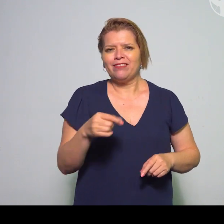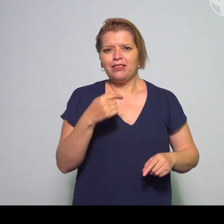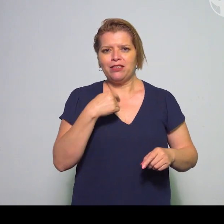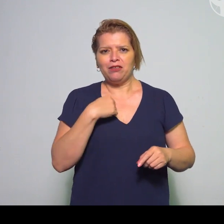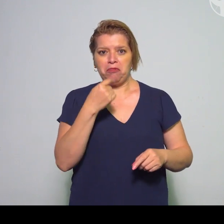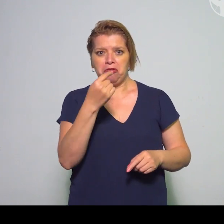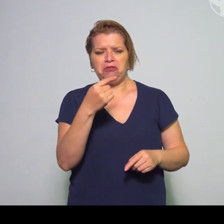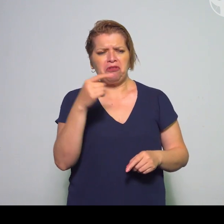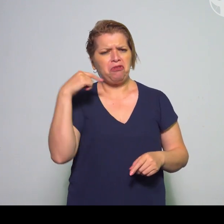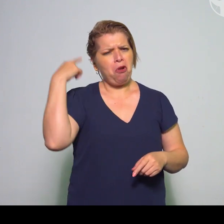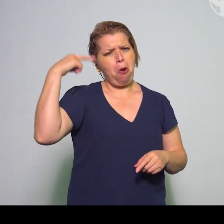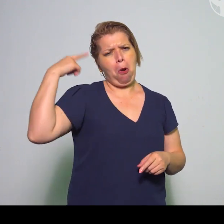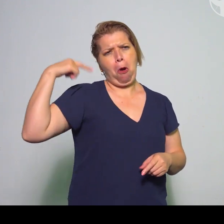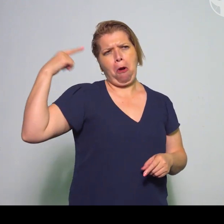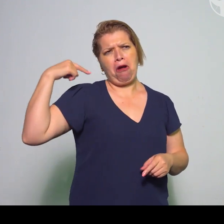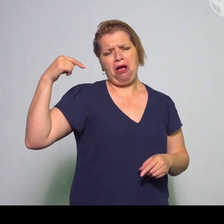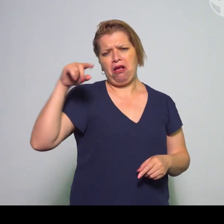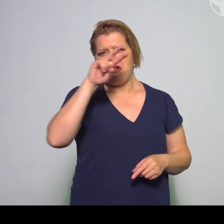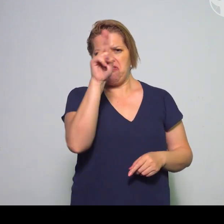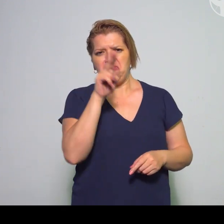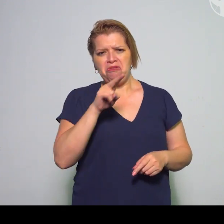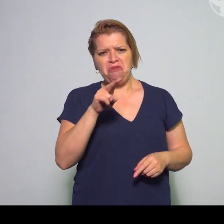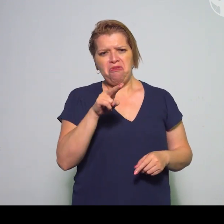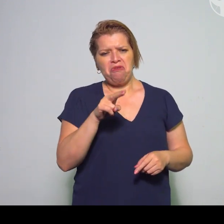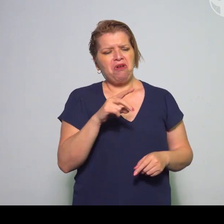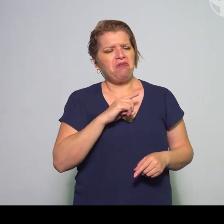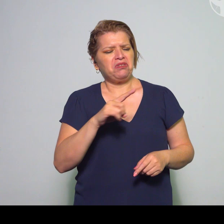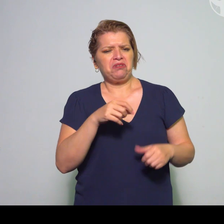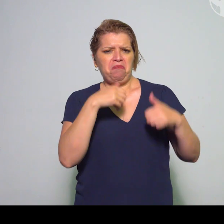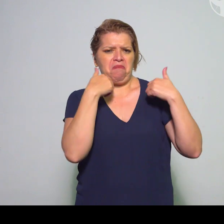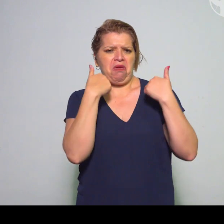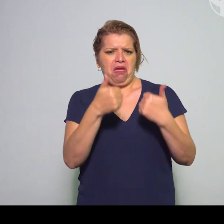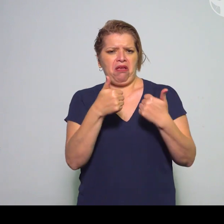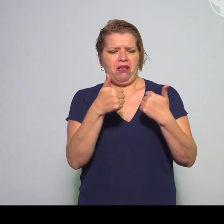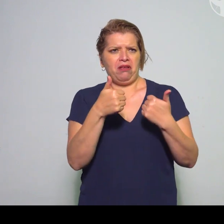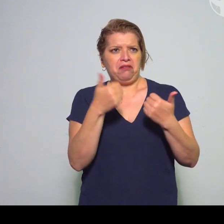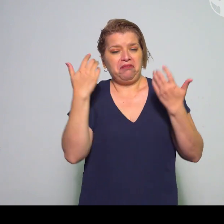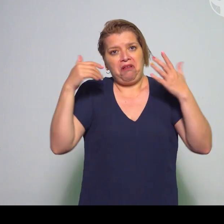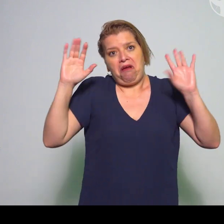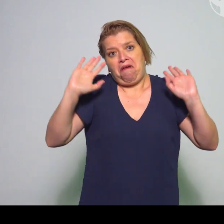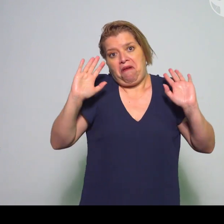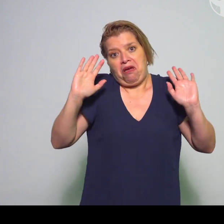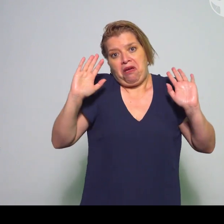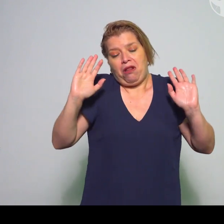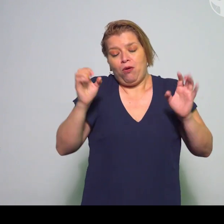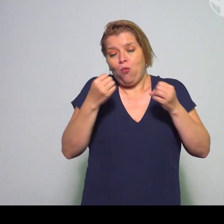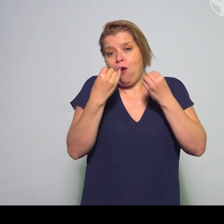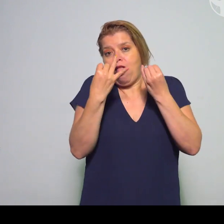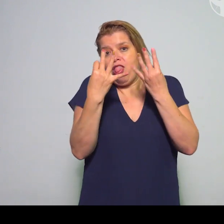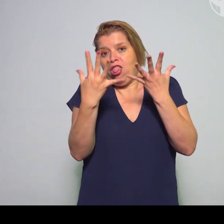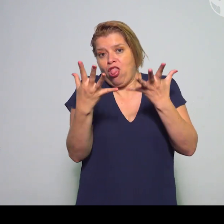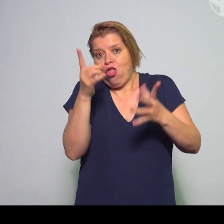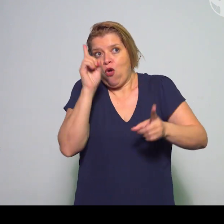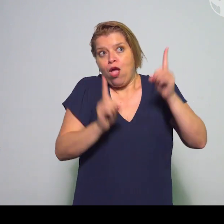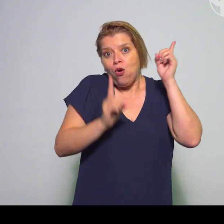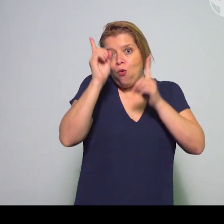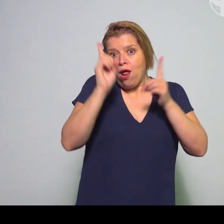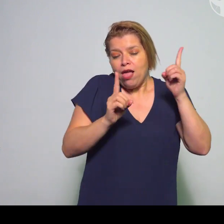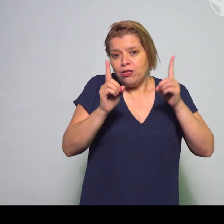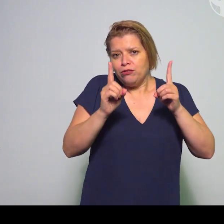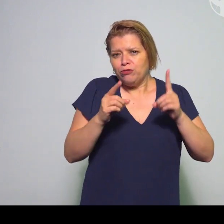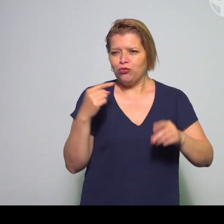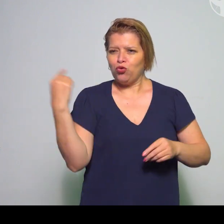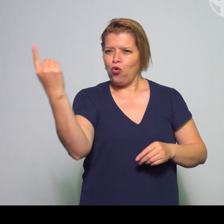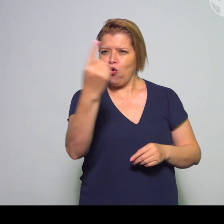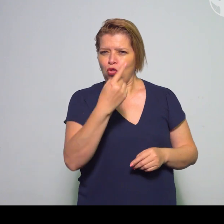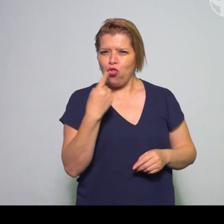etiqueta y yo me la creí. Loca nunca se va a formalizar. No sabemos desde cuándo, ni cuántas, ni cuáles